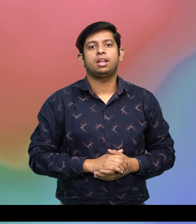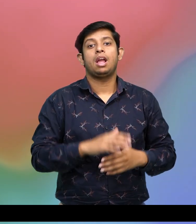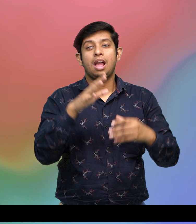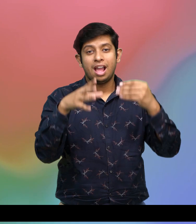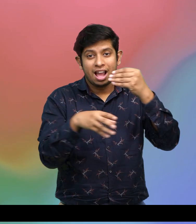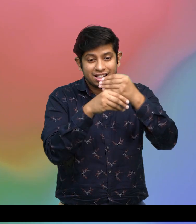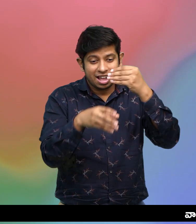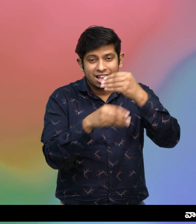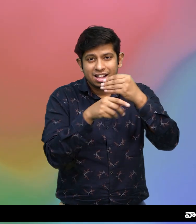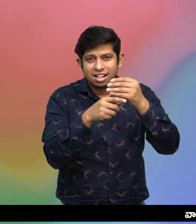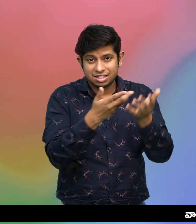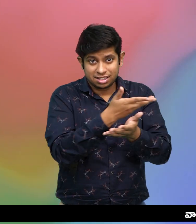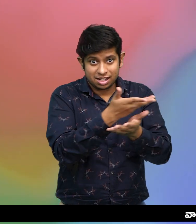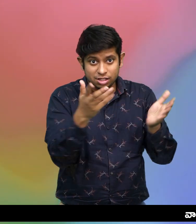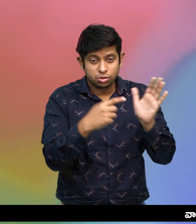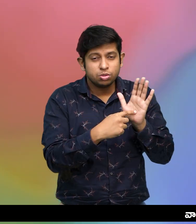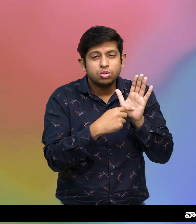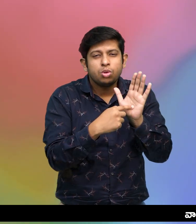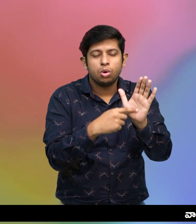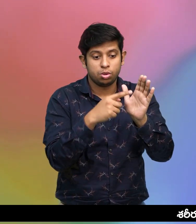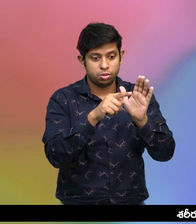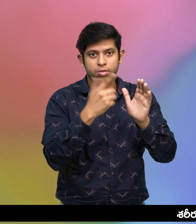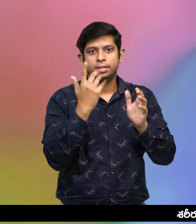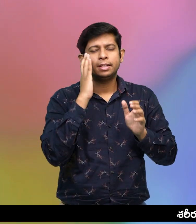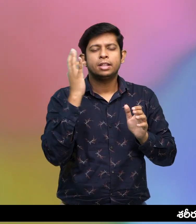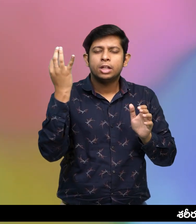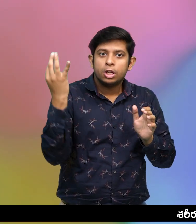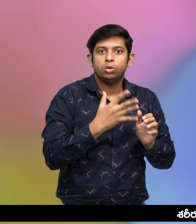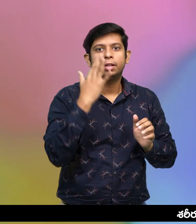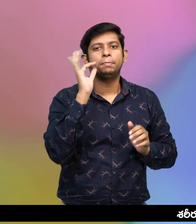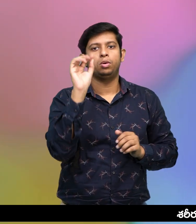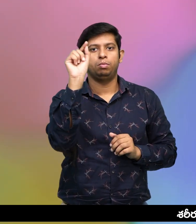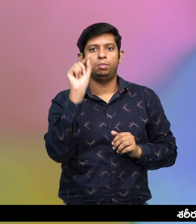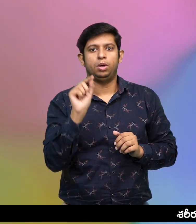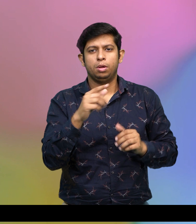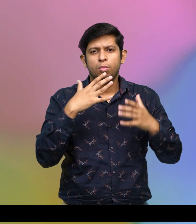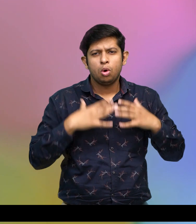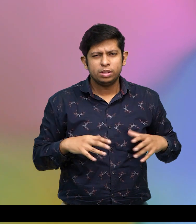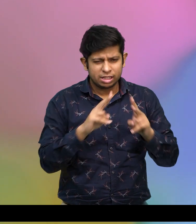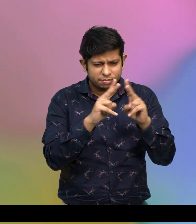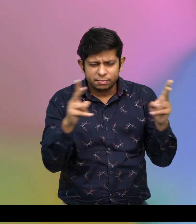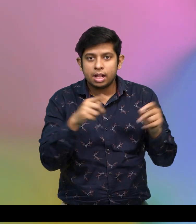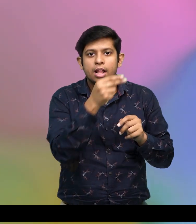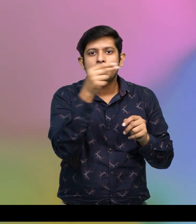అదనంగా వారు కొత్తదనాన్ని చూపుతారు. శరీర రూపకల్పన యొక్క లక్షణం: అవి నోటోకార్డ్.